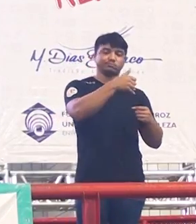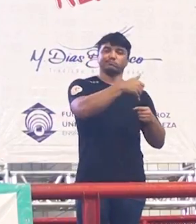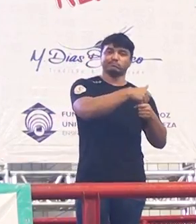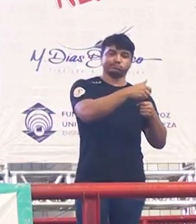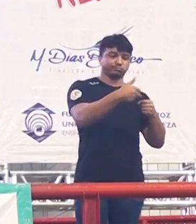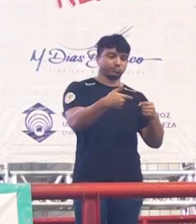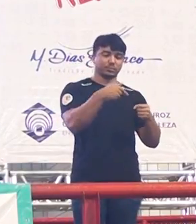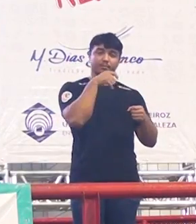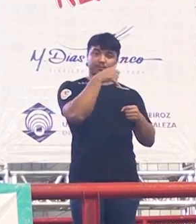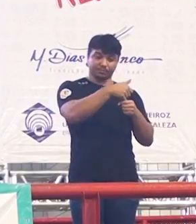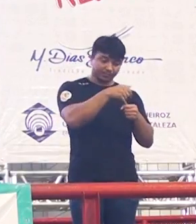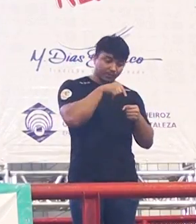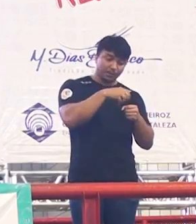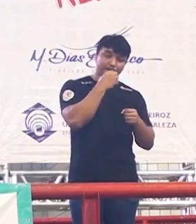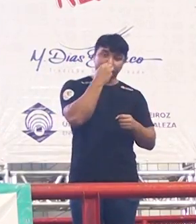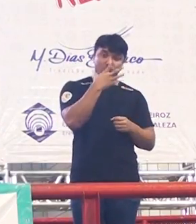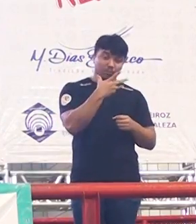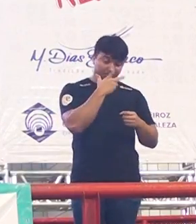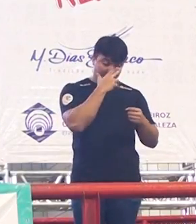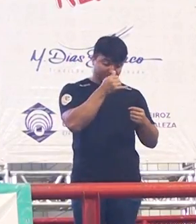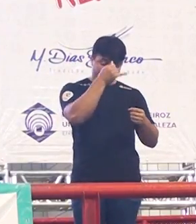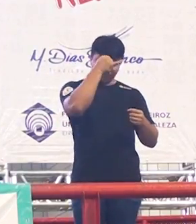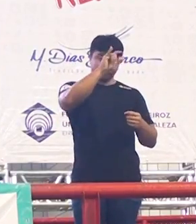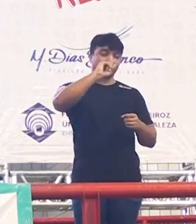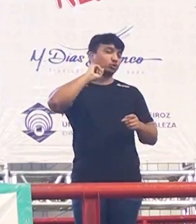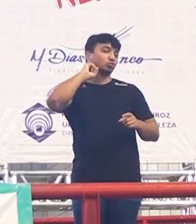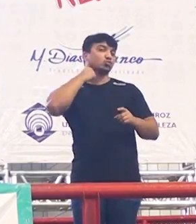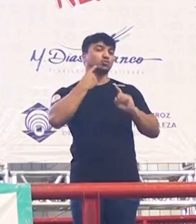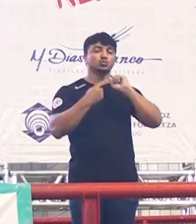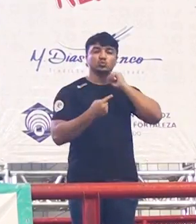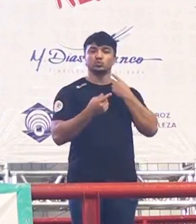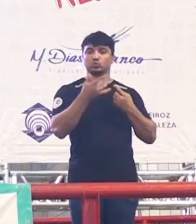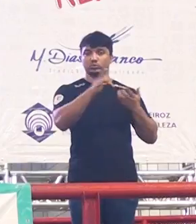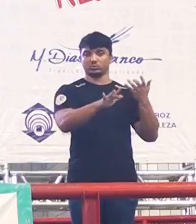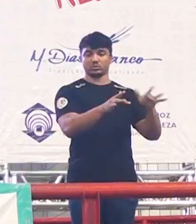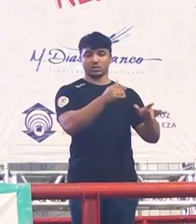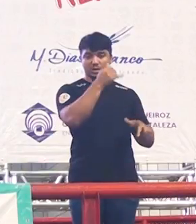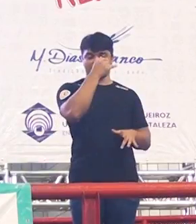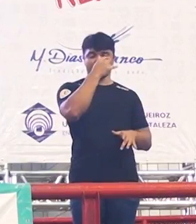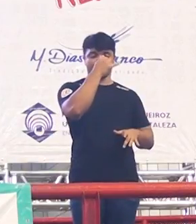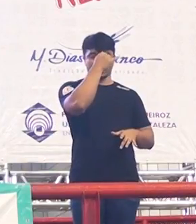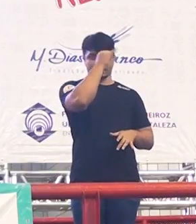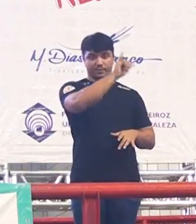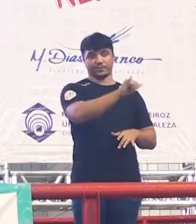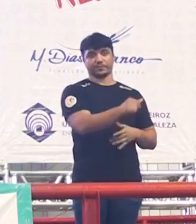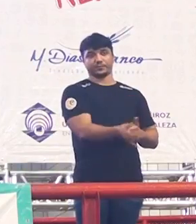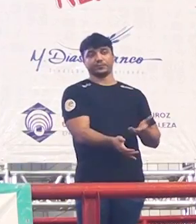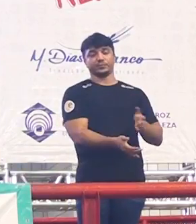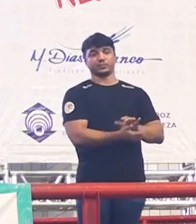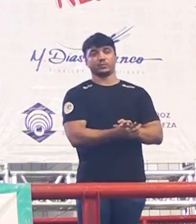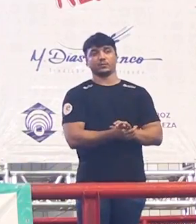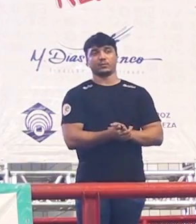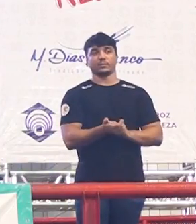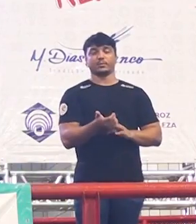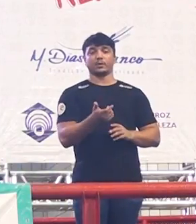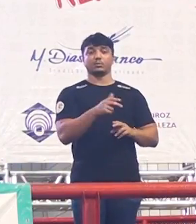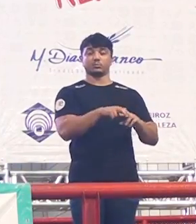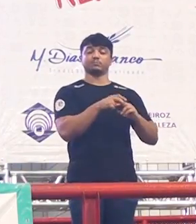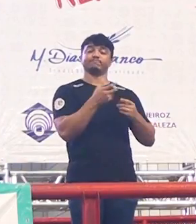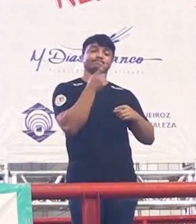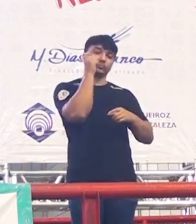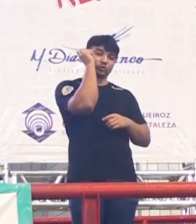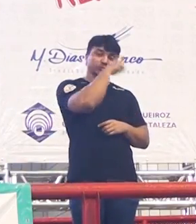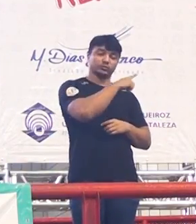tempo eficiente e que não polua, que não agrida o planeta, que não cause poluição. Esse é o grande